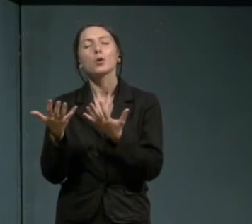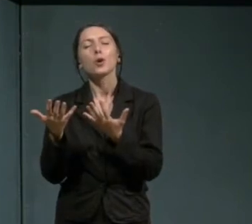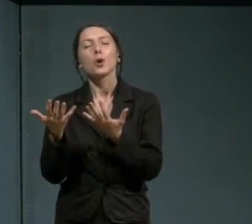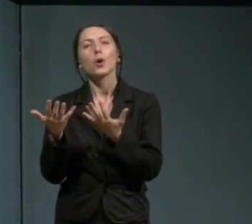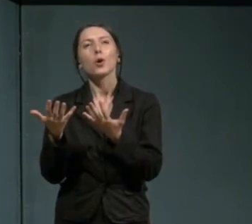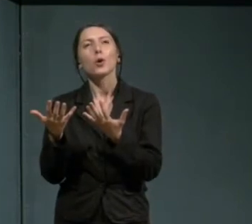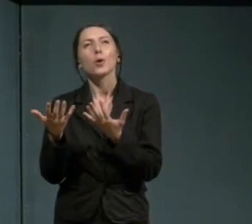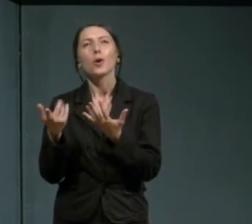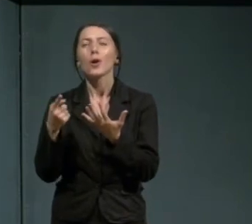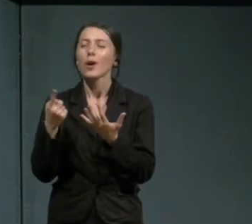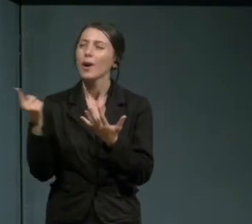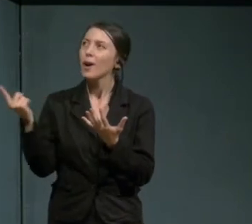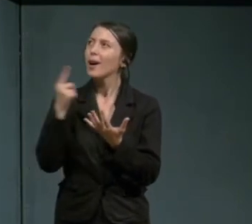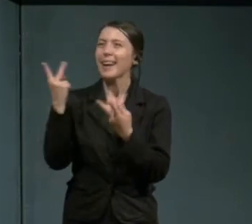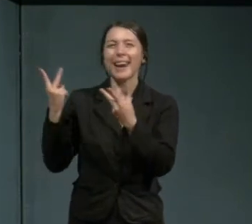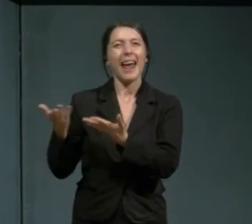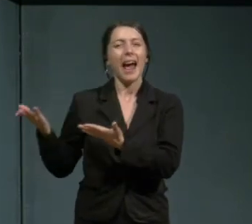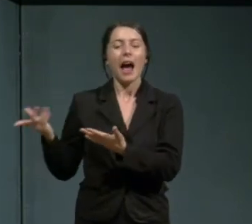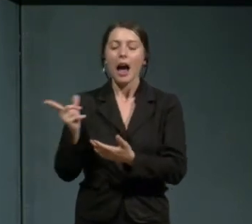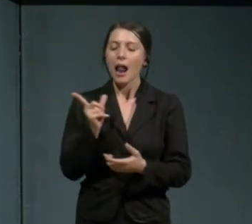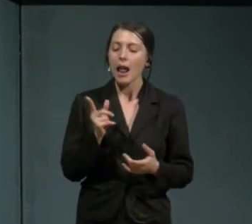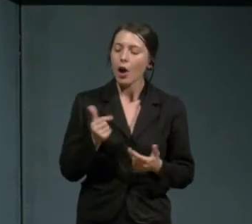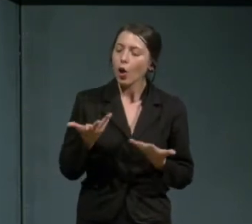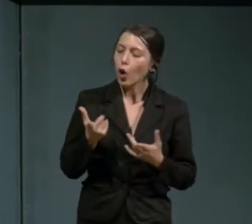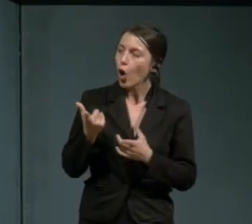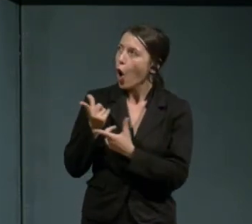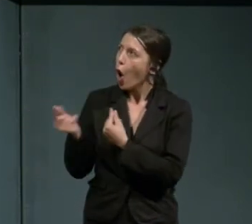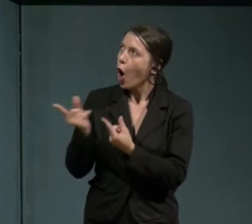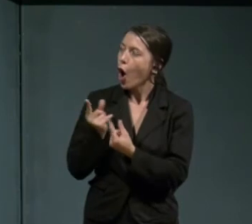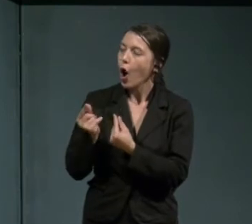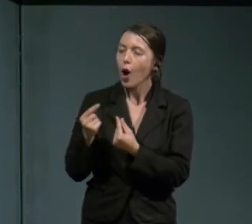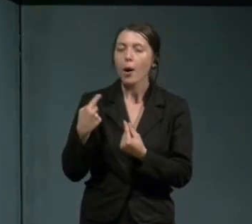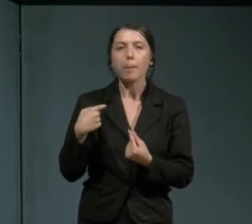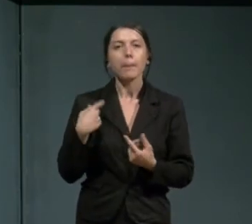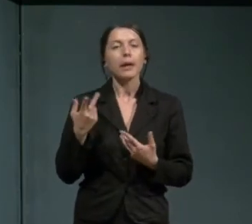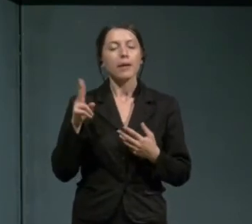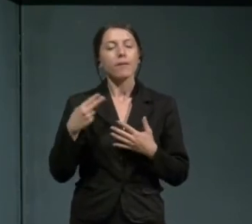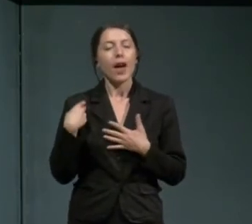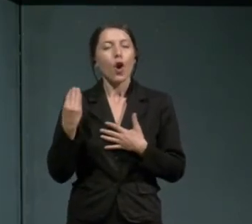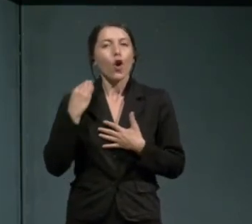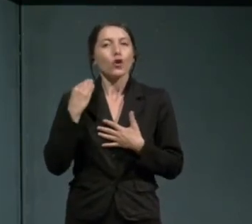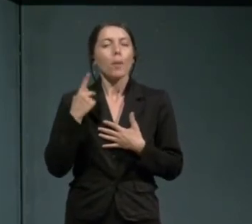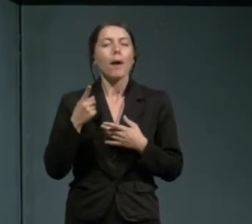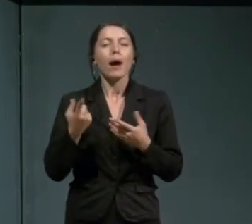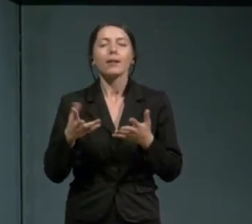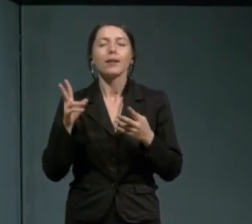rappresentano per me una domanda che mi riportano la mia adolescenza